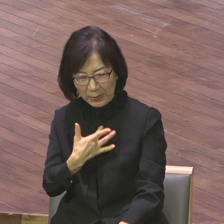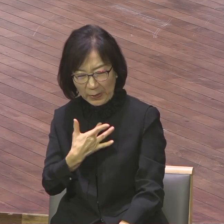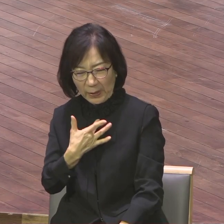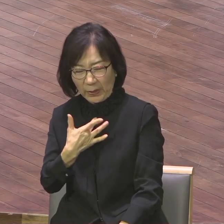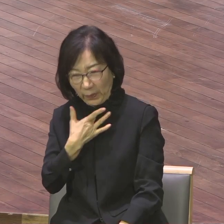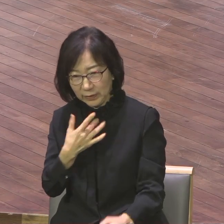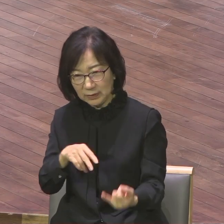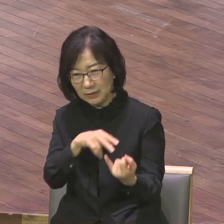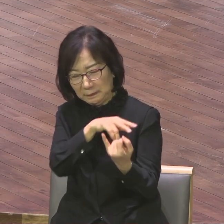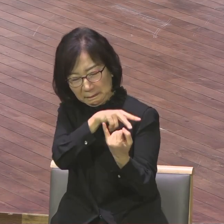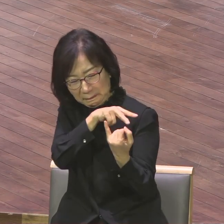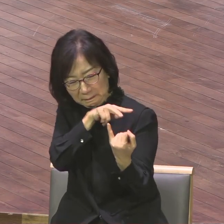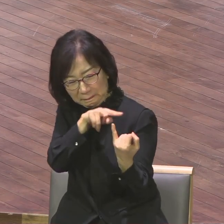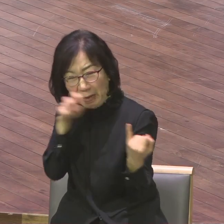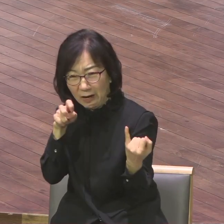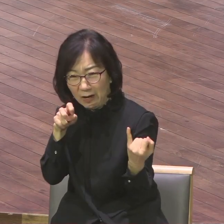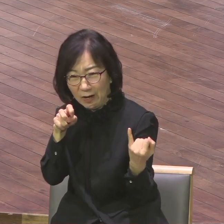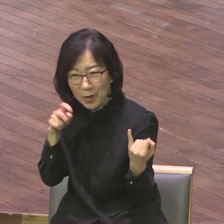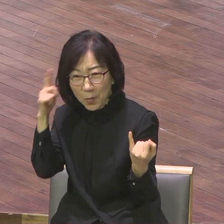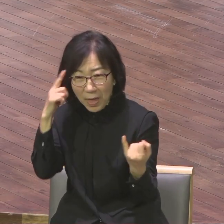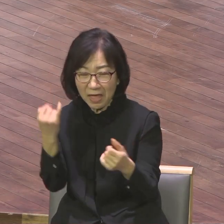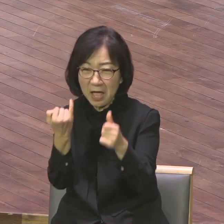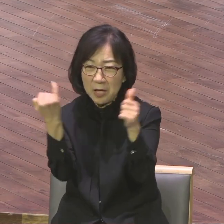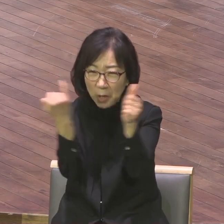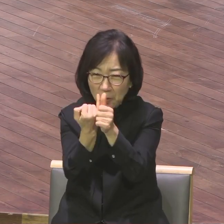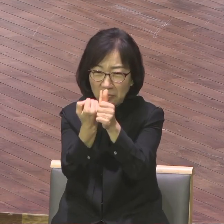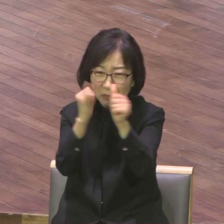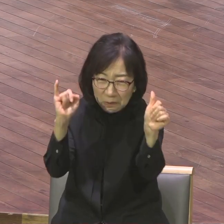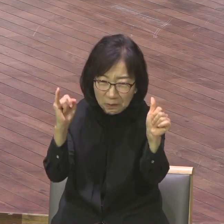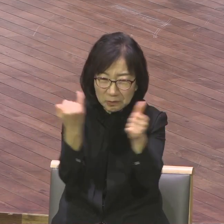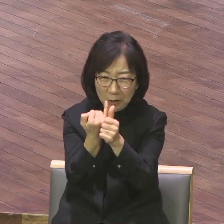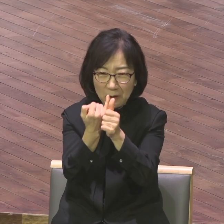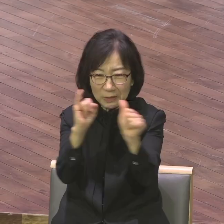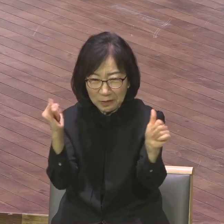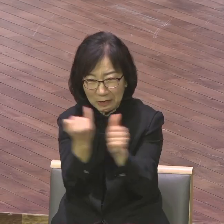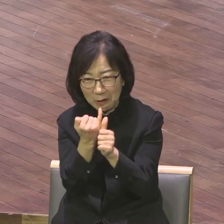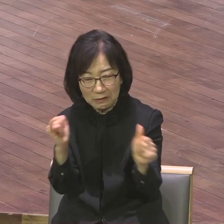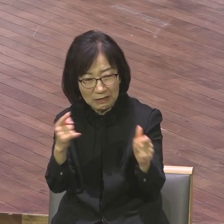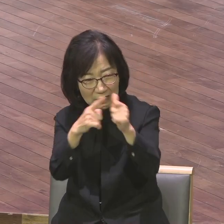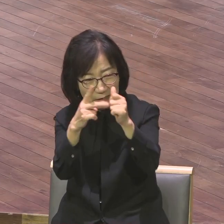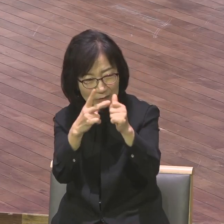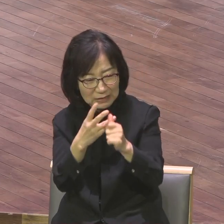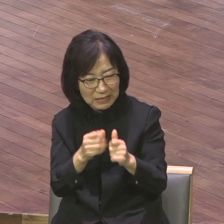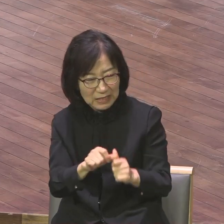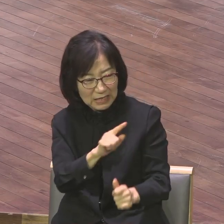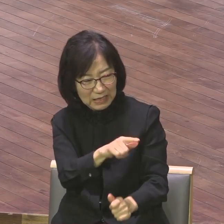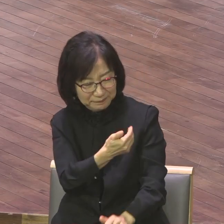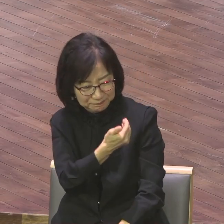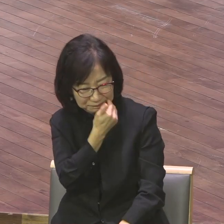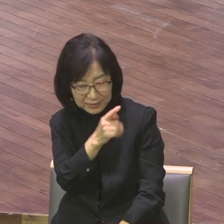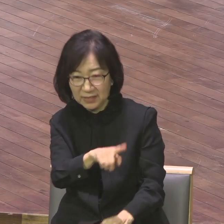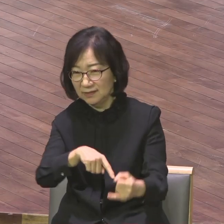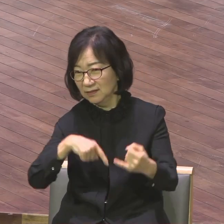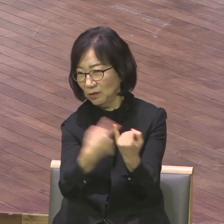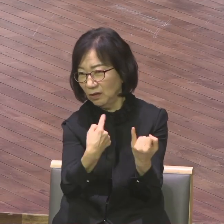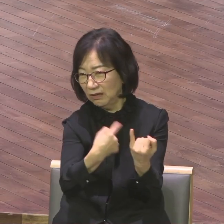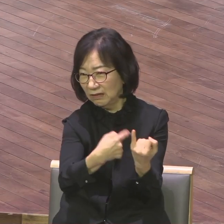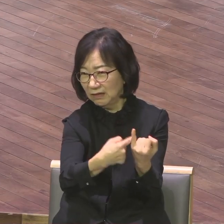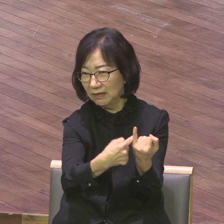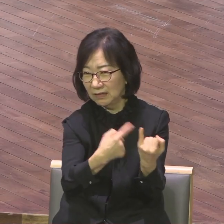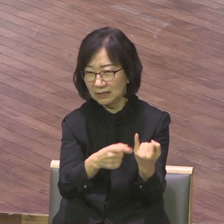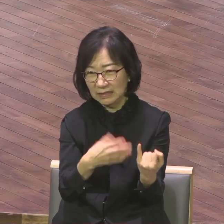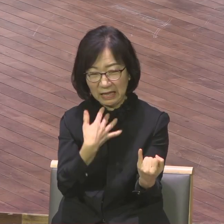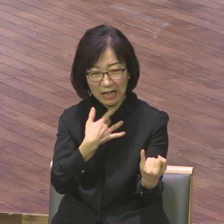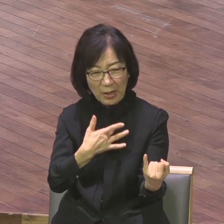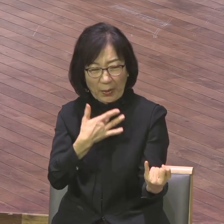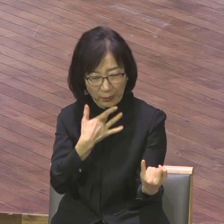사람들의 눈을 보기 싫어서 그 눈을 피해서 햇빛이 쨍쨍 내리 쪄있는 정오에 물길로